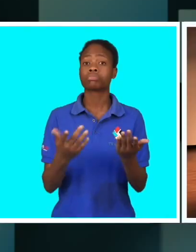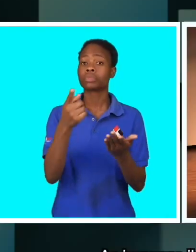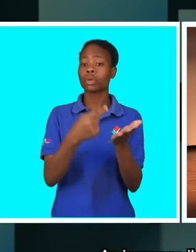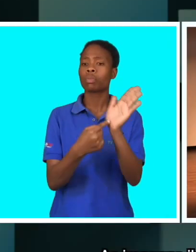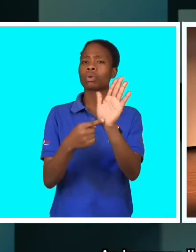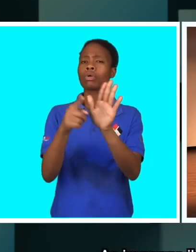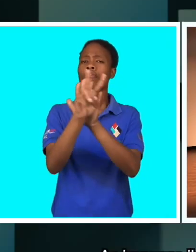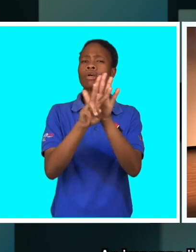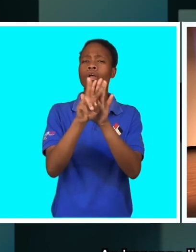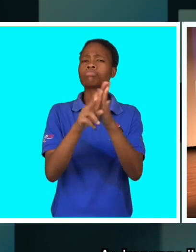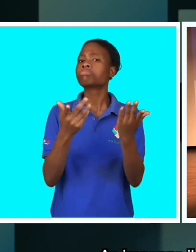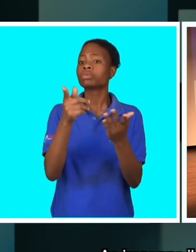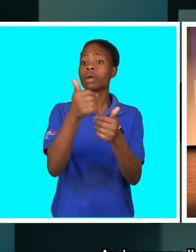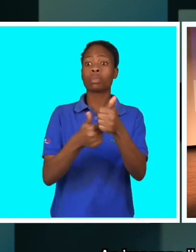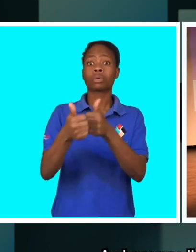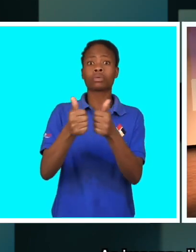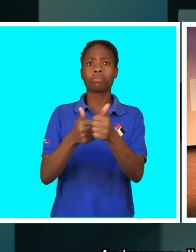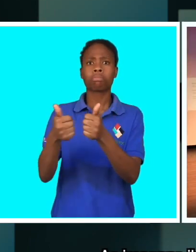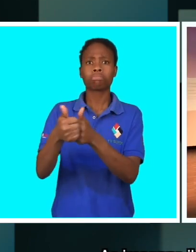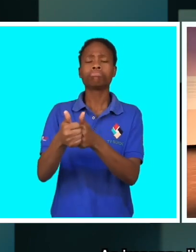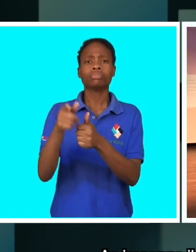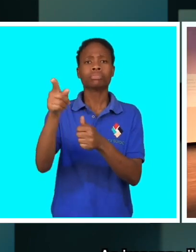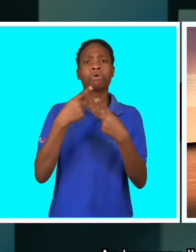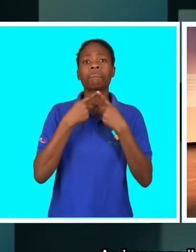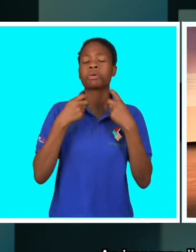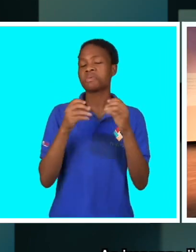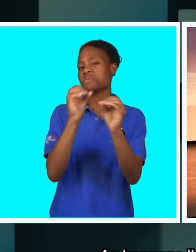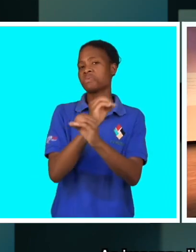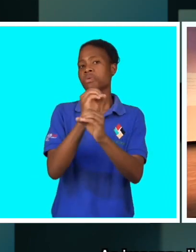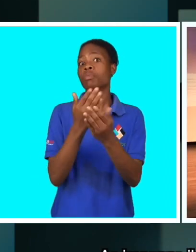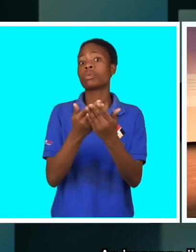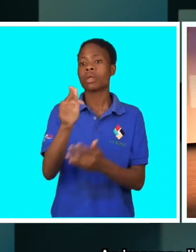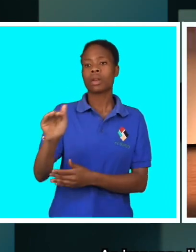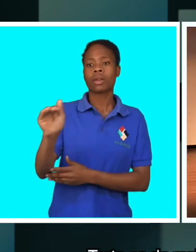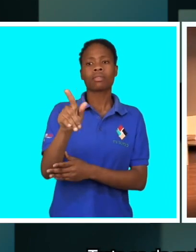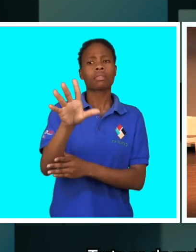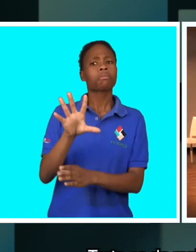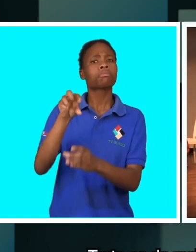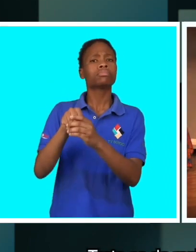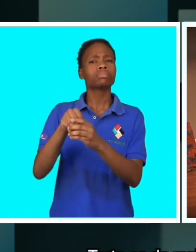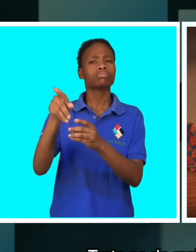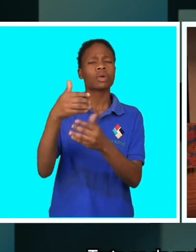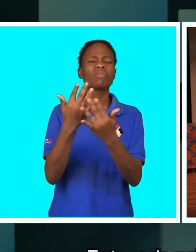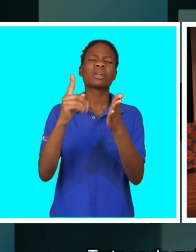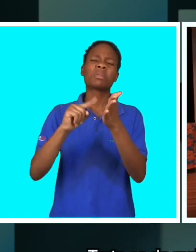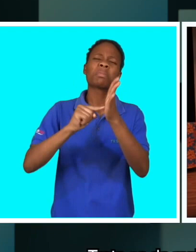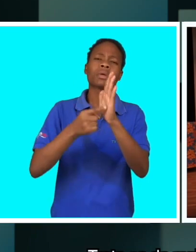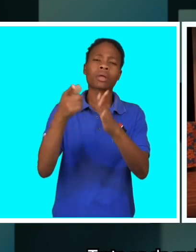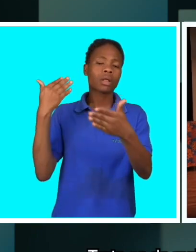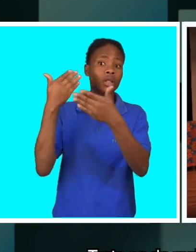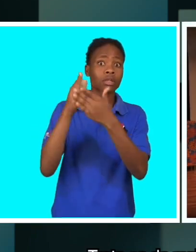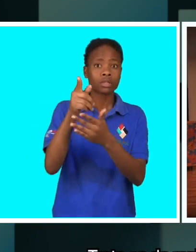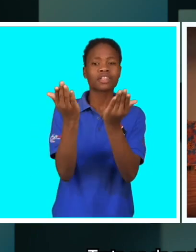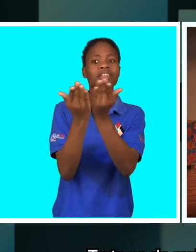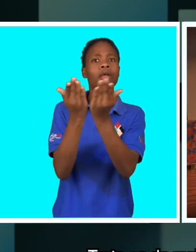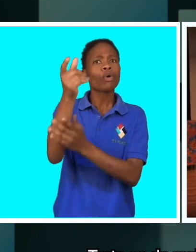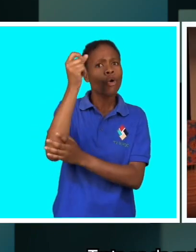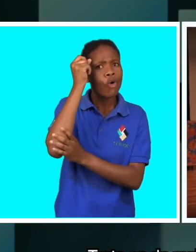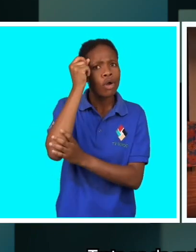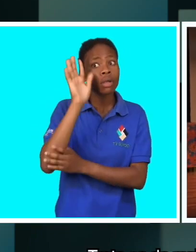As imagens ilustram a representação de uma peça teatral sem voz. Trata-se de mais uma ação de inclusão